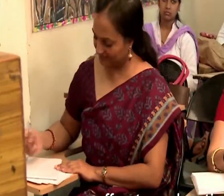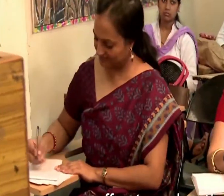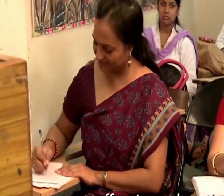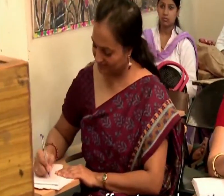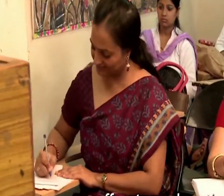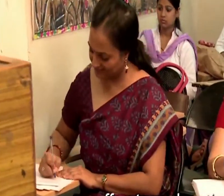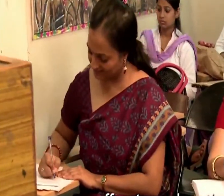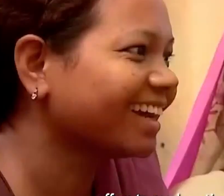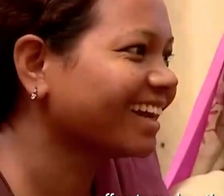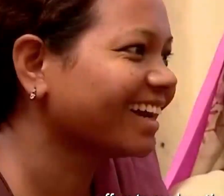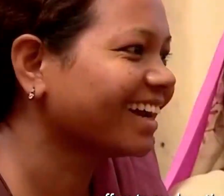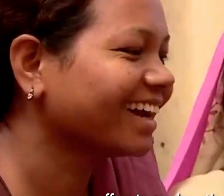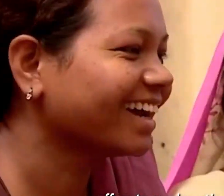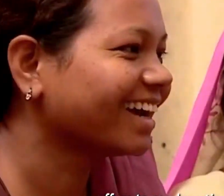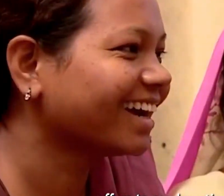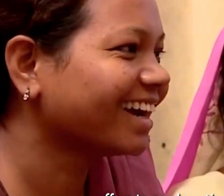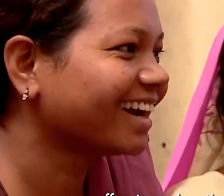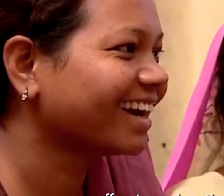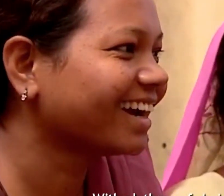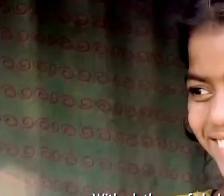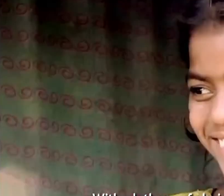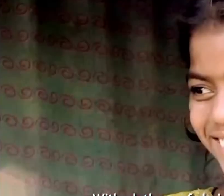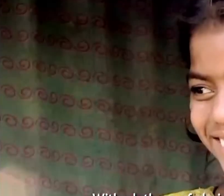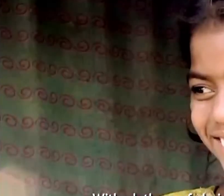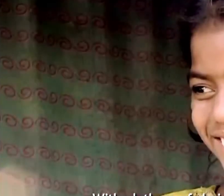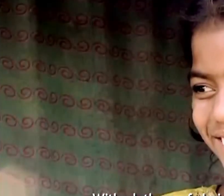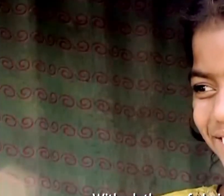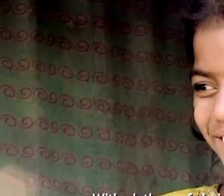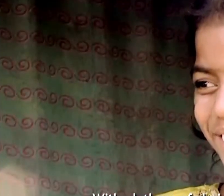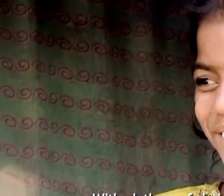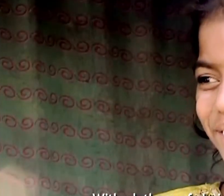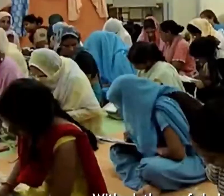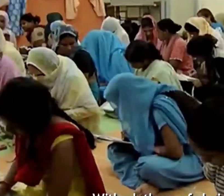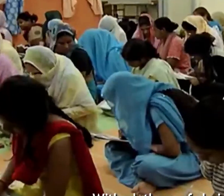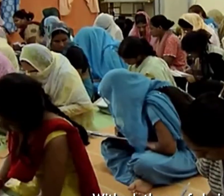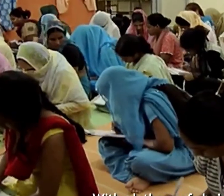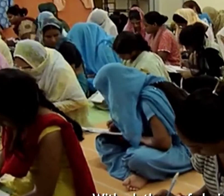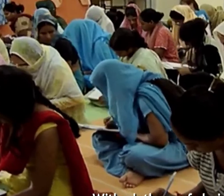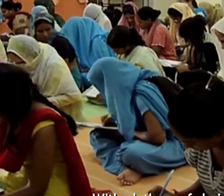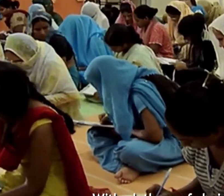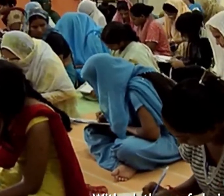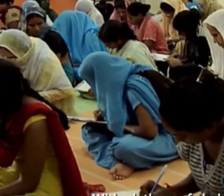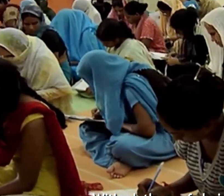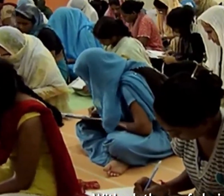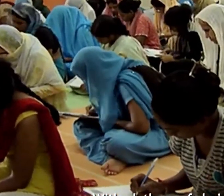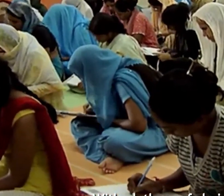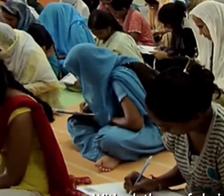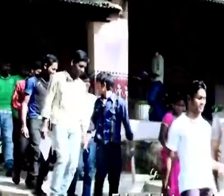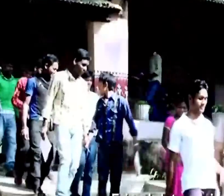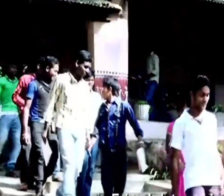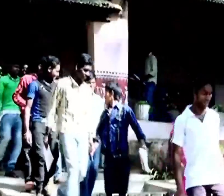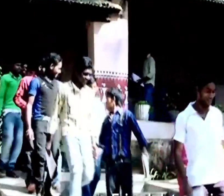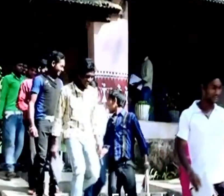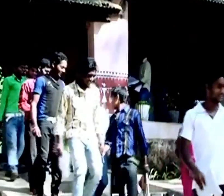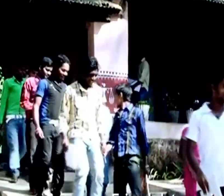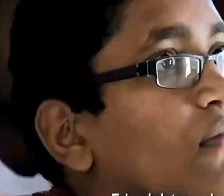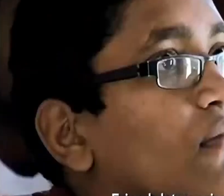हम कहीं पढ़े, वे विषय की लोच से युक्त हो। मित्रों